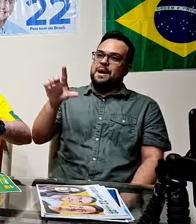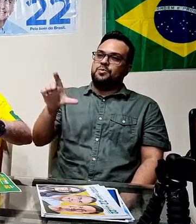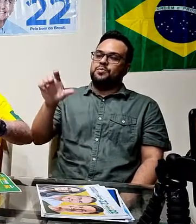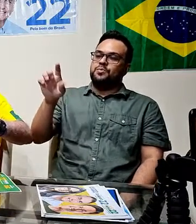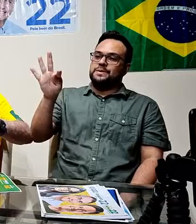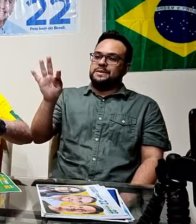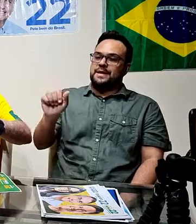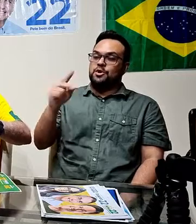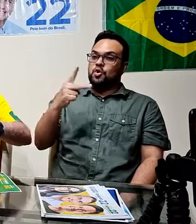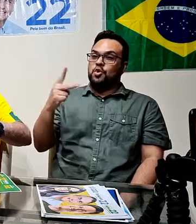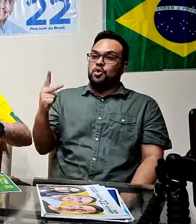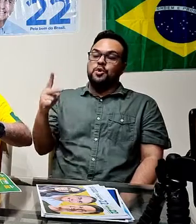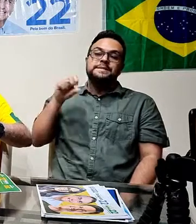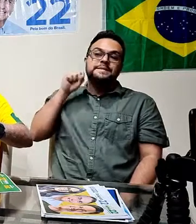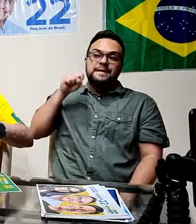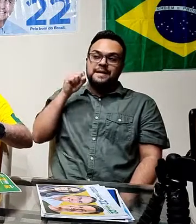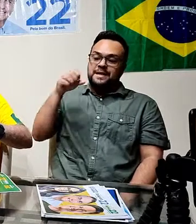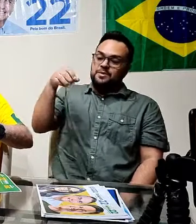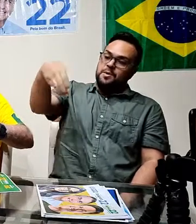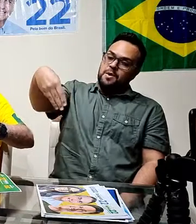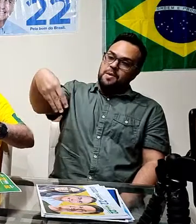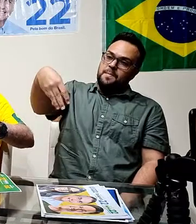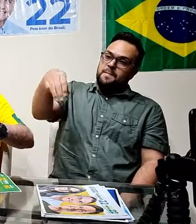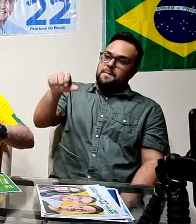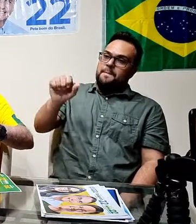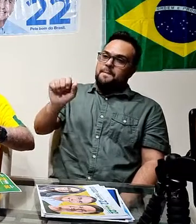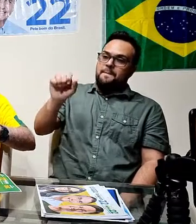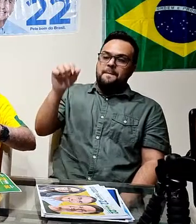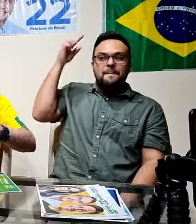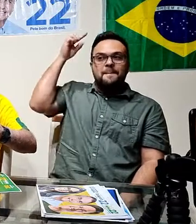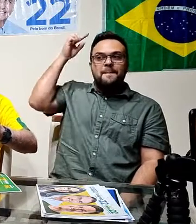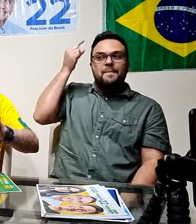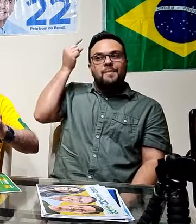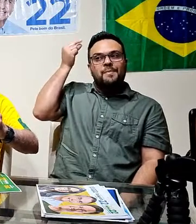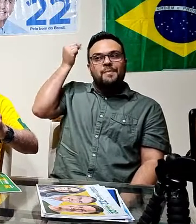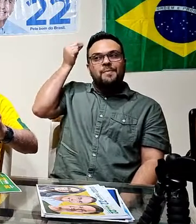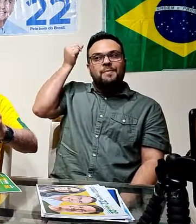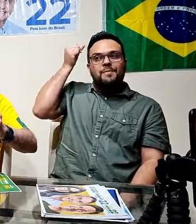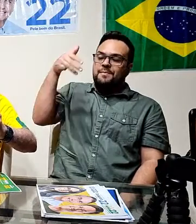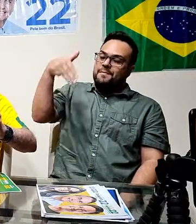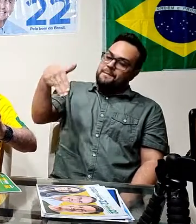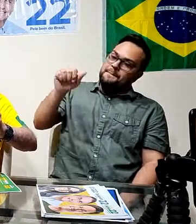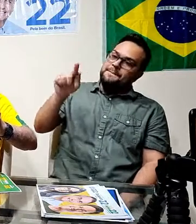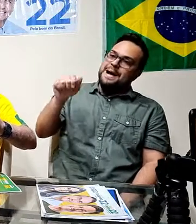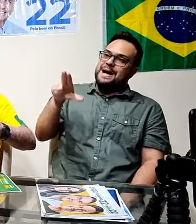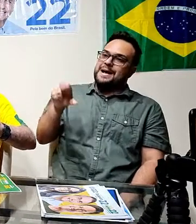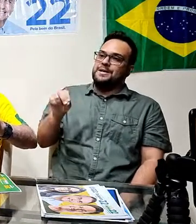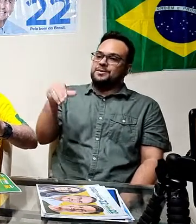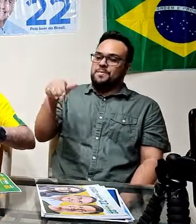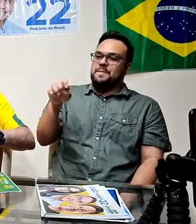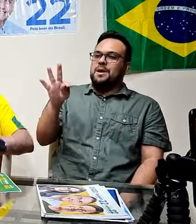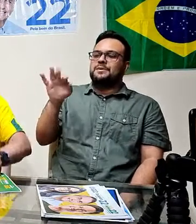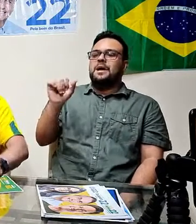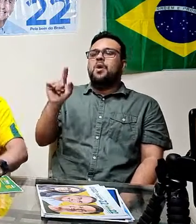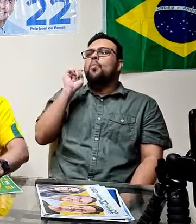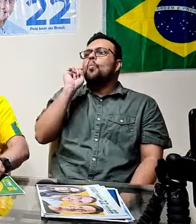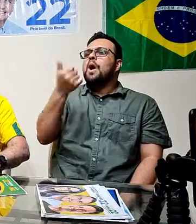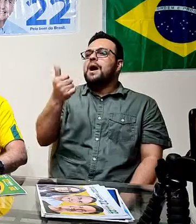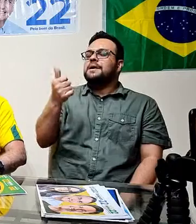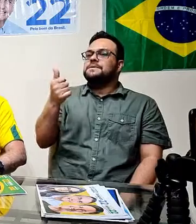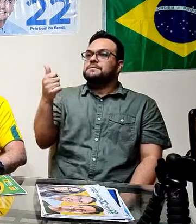Senado. O Magno Malta dispensa apresentações. Quase ele foi meu vice em 2018. Então peço a